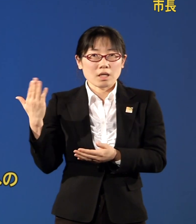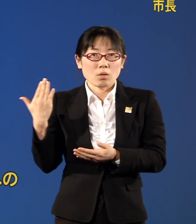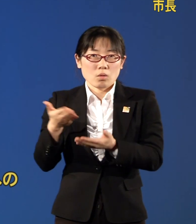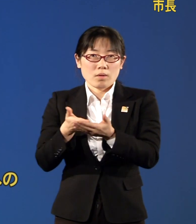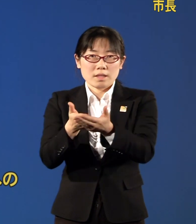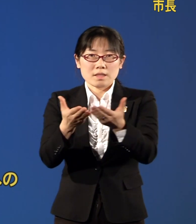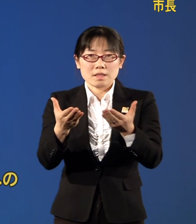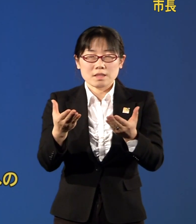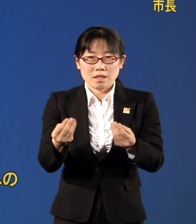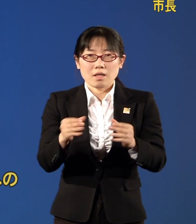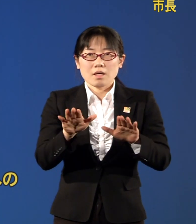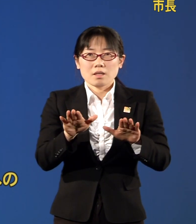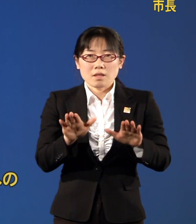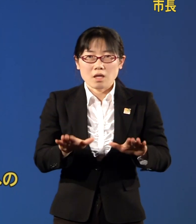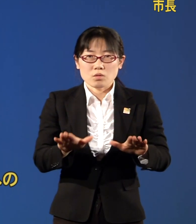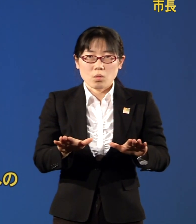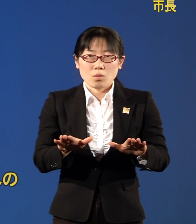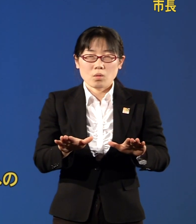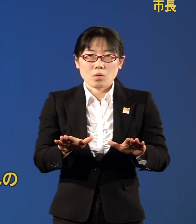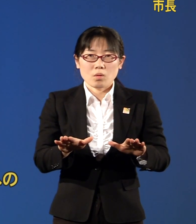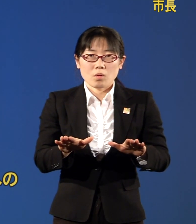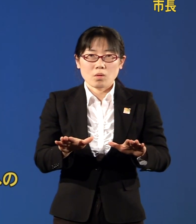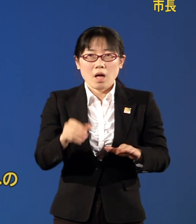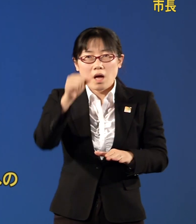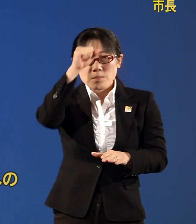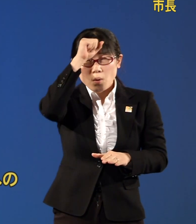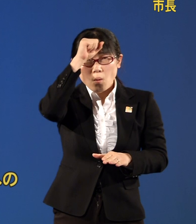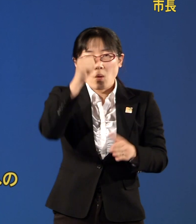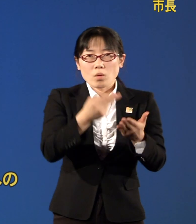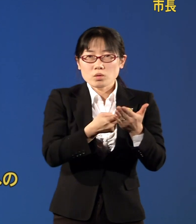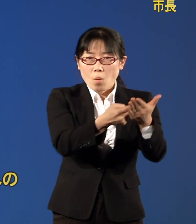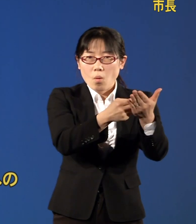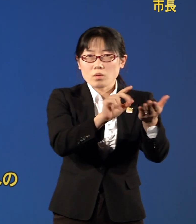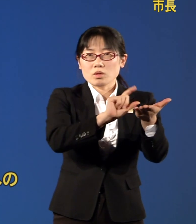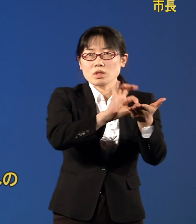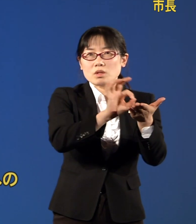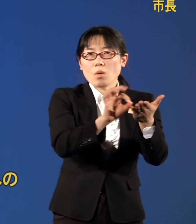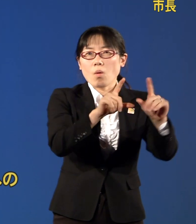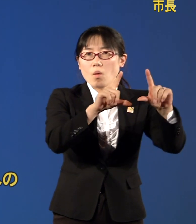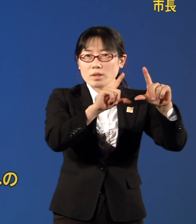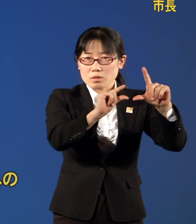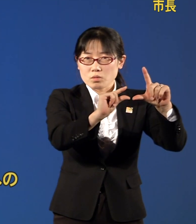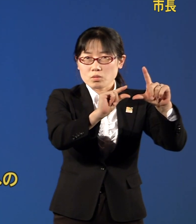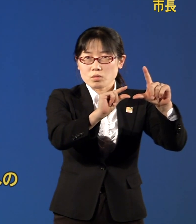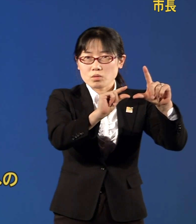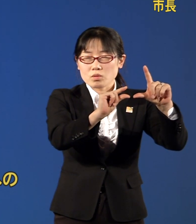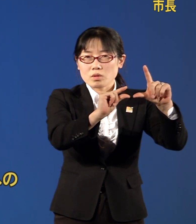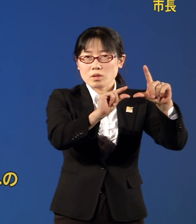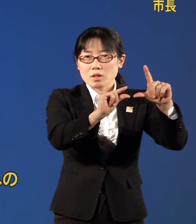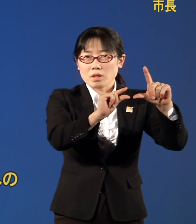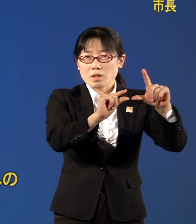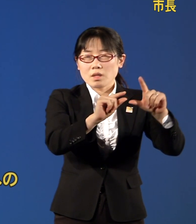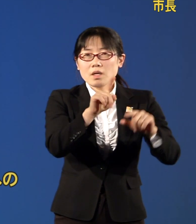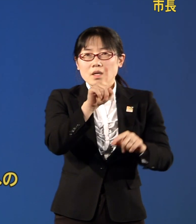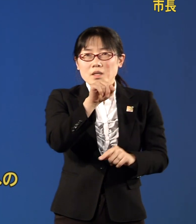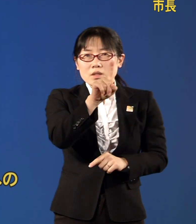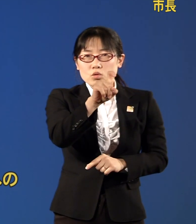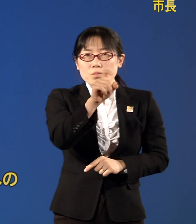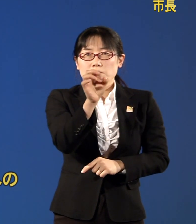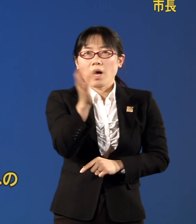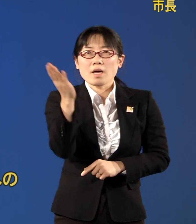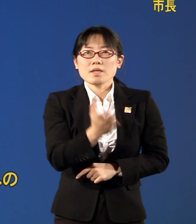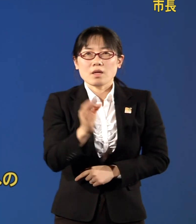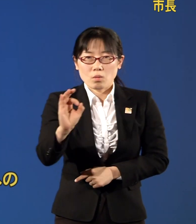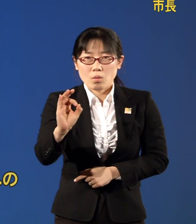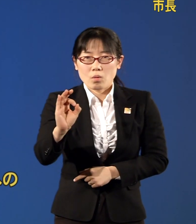ように、現状においては、この病床使用率について、10% ということ